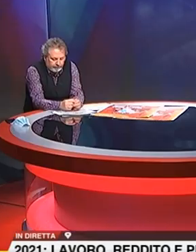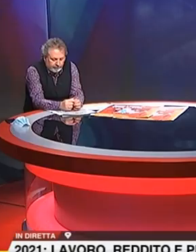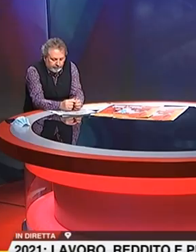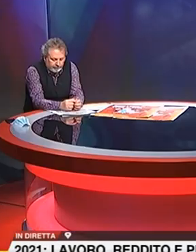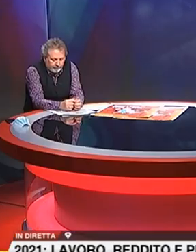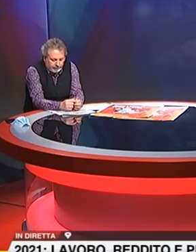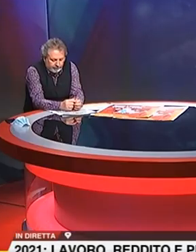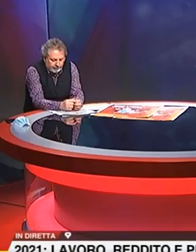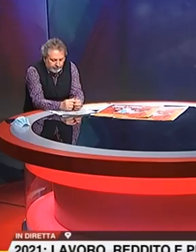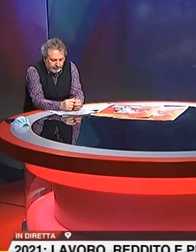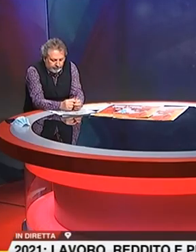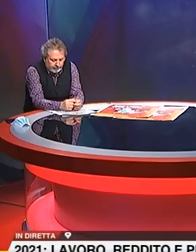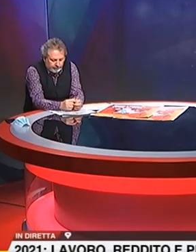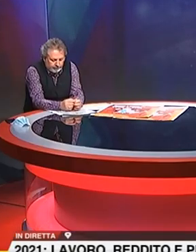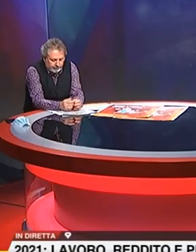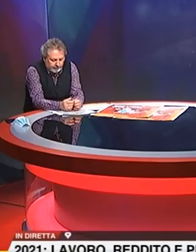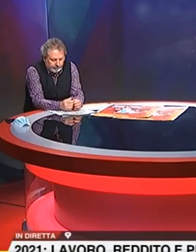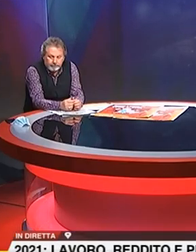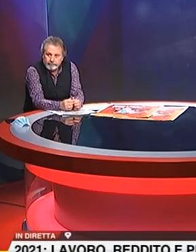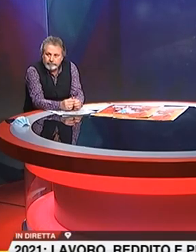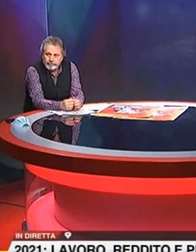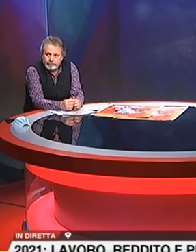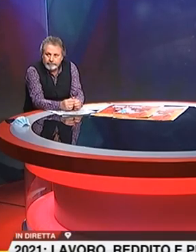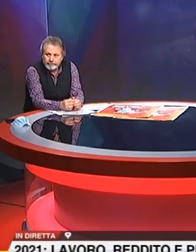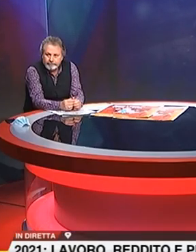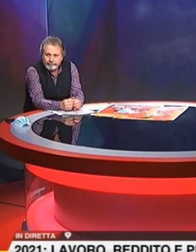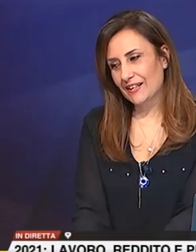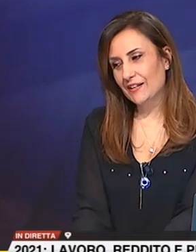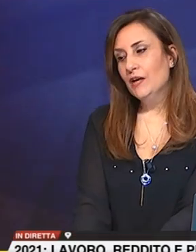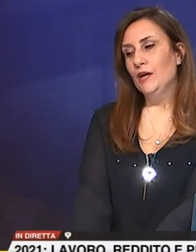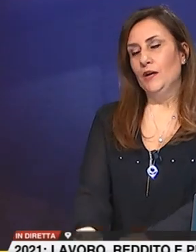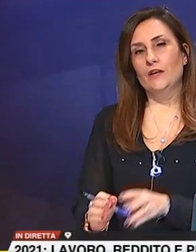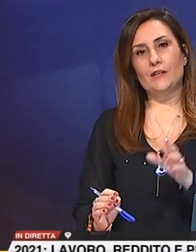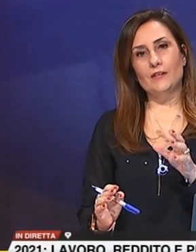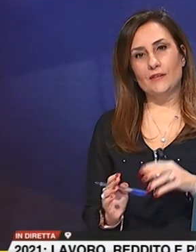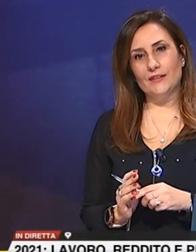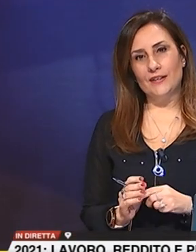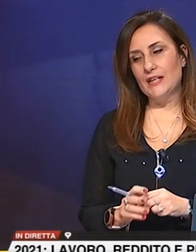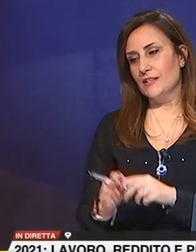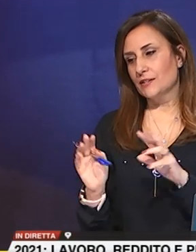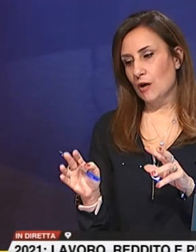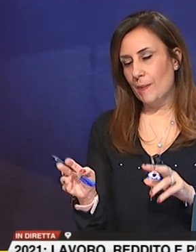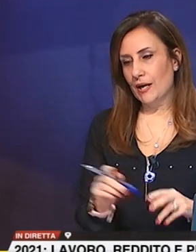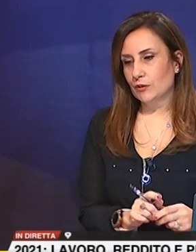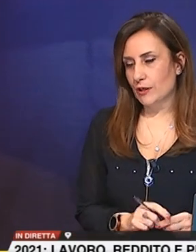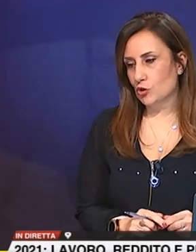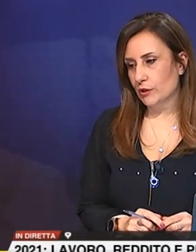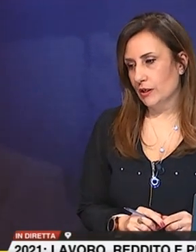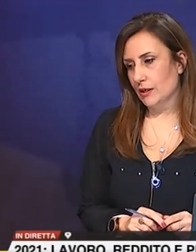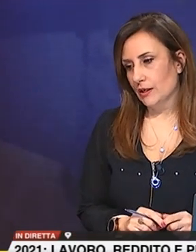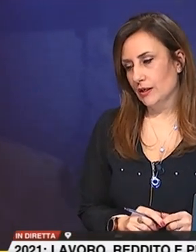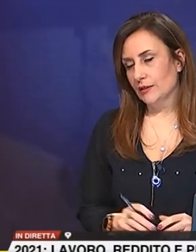Grazie, grazie della chiamata. Niente, grazie a voi, grazie mille. Grazie a lei. Grazie. Stiamo parlando